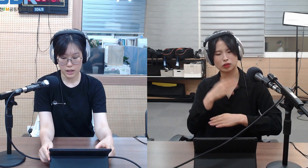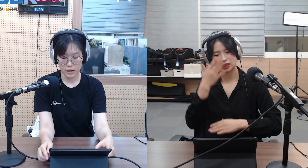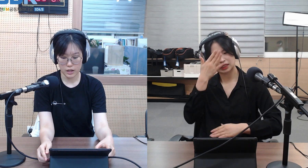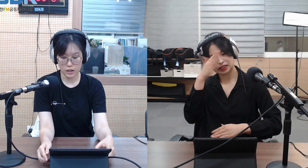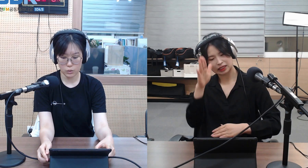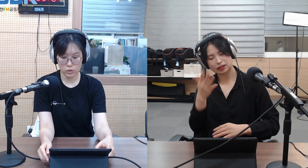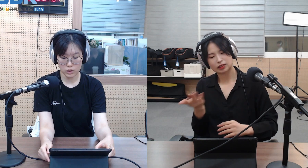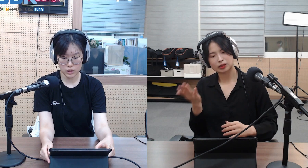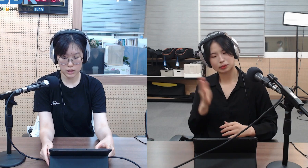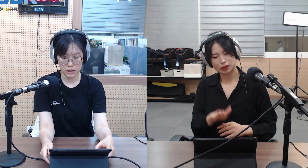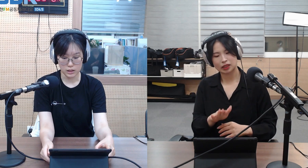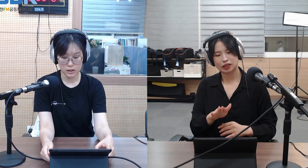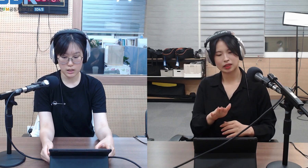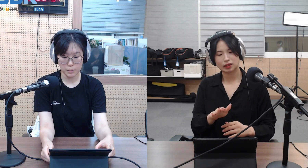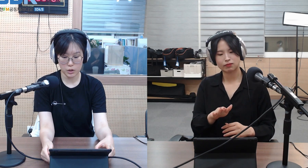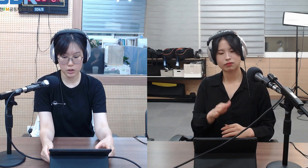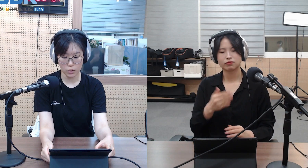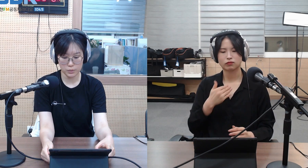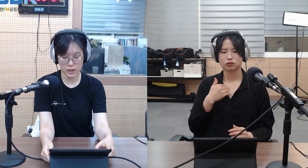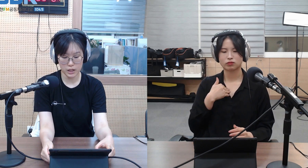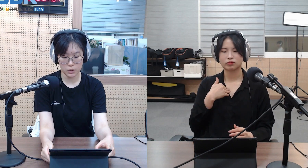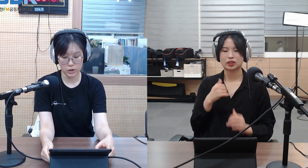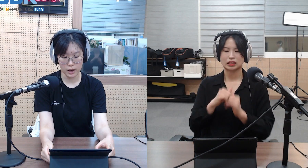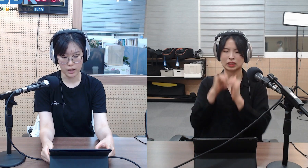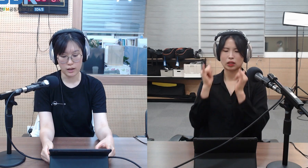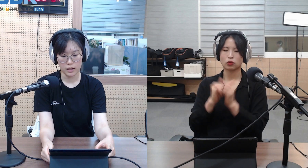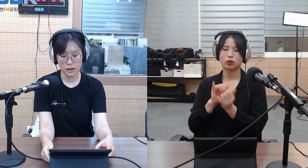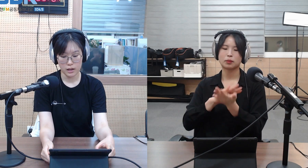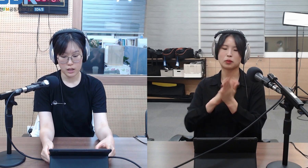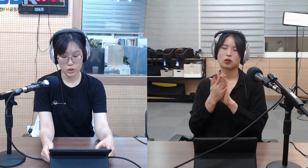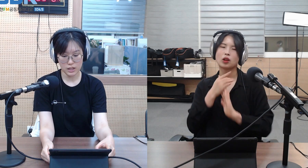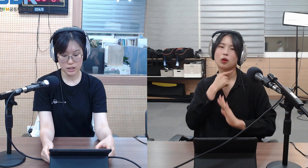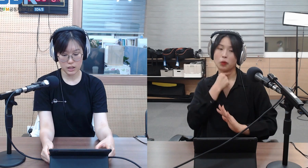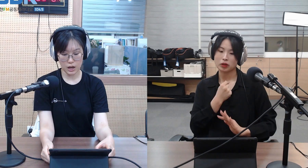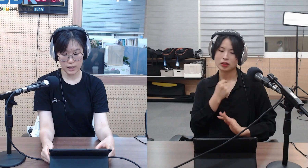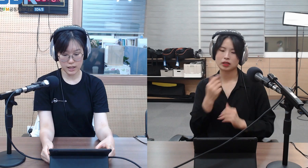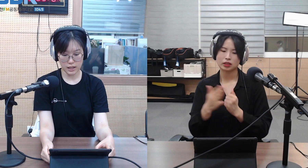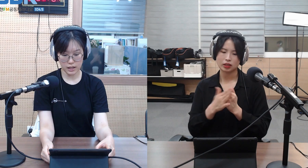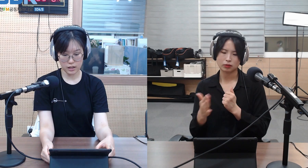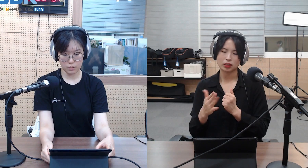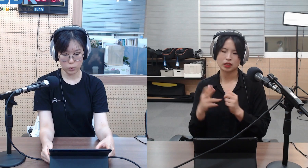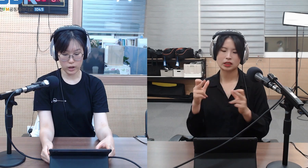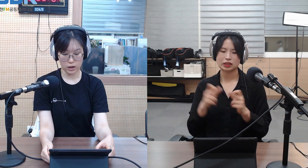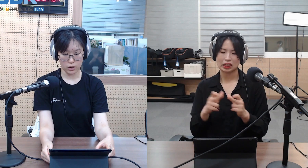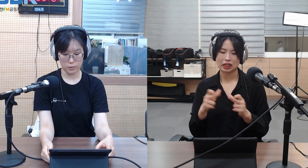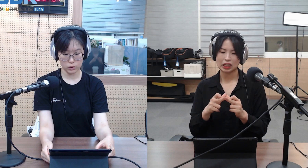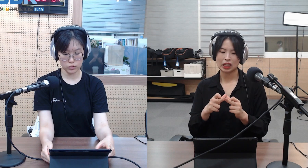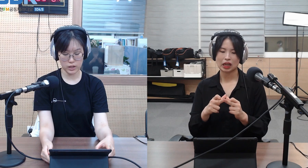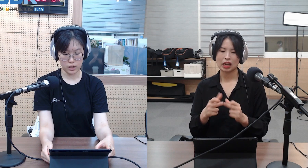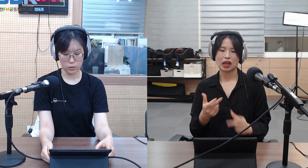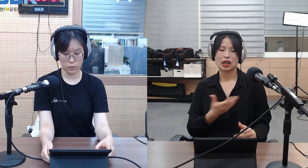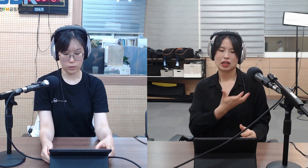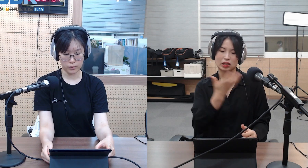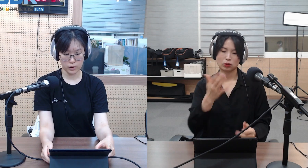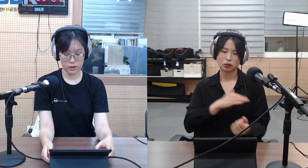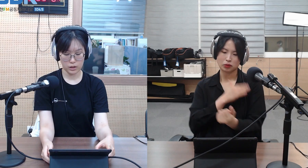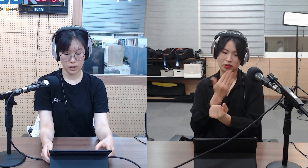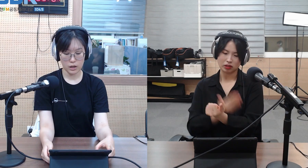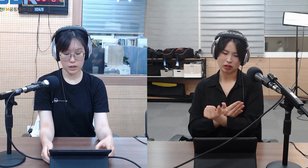장애인 이동권 등 차별을 없애기 위해 쇠사슬과 사다리를 목에 걸며 투쟁하고